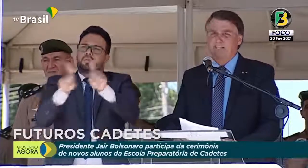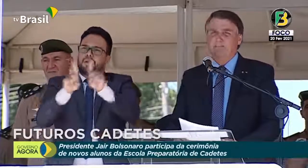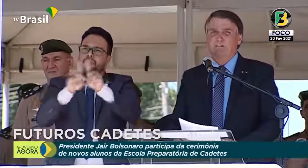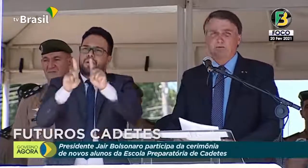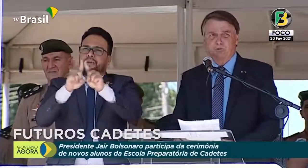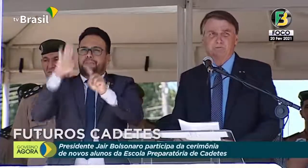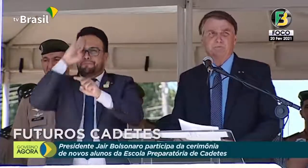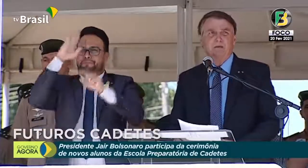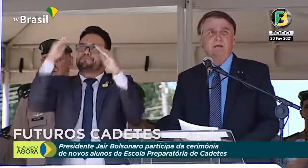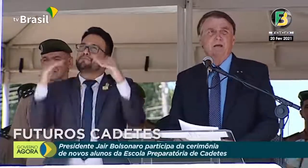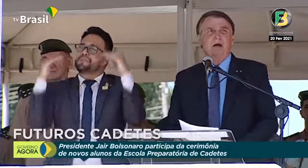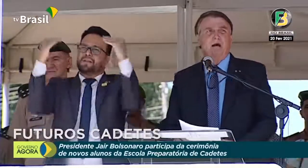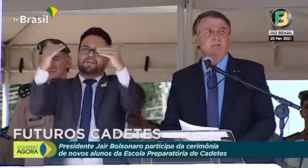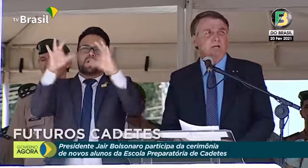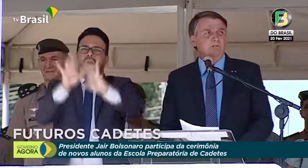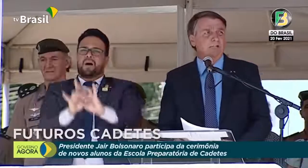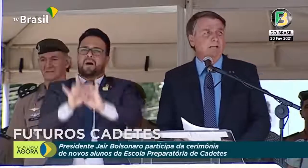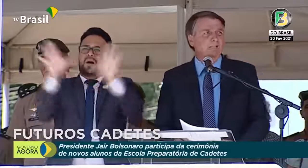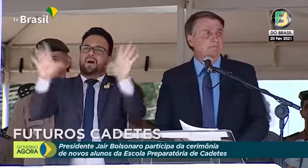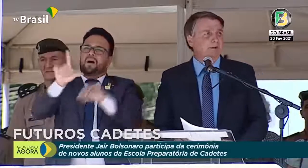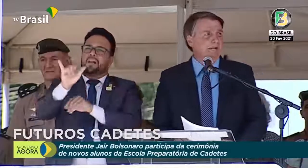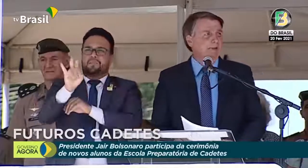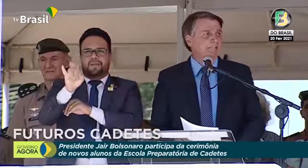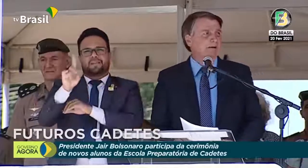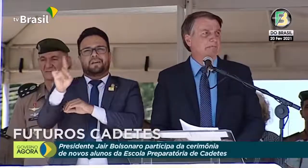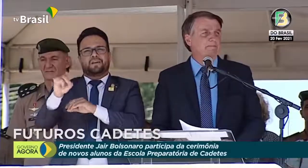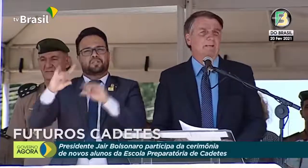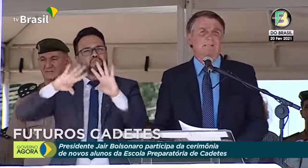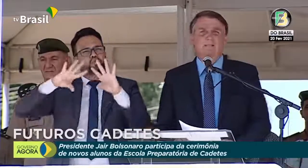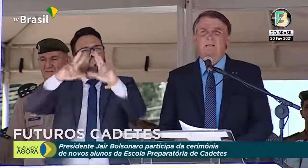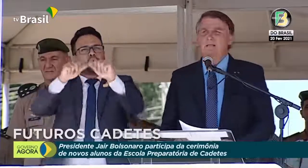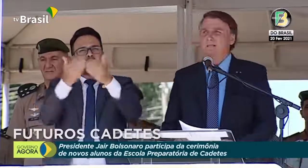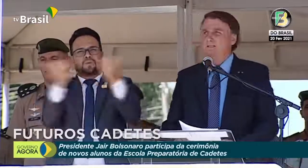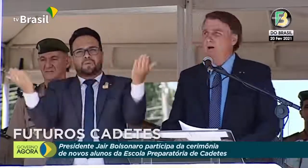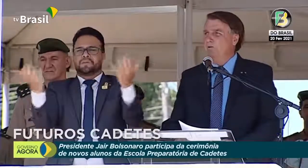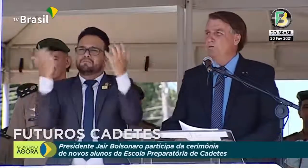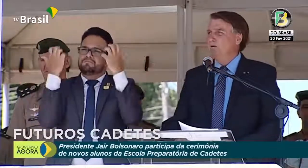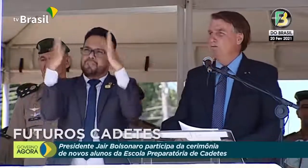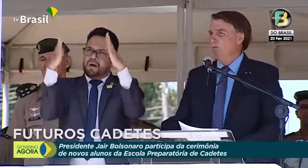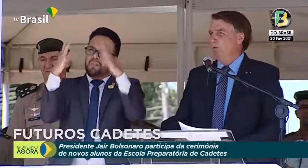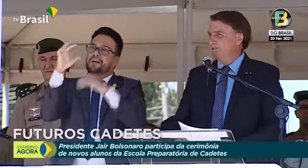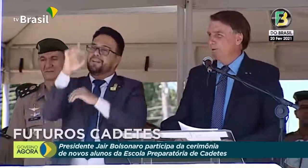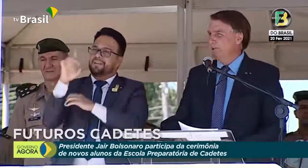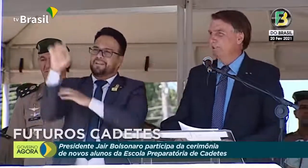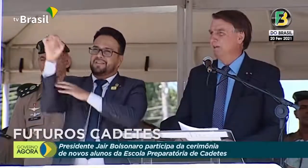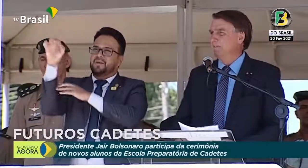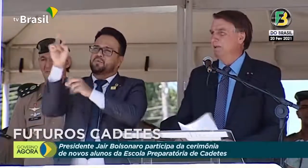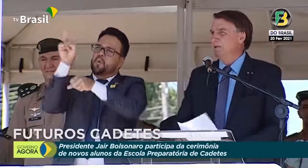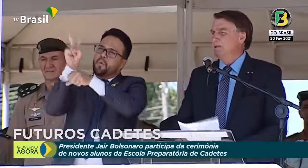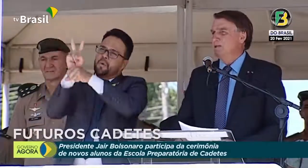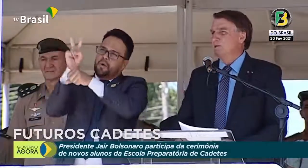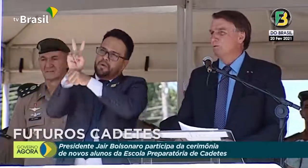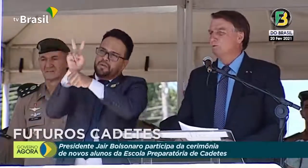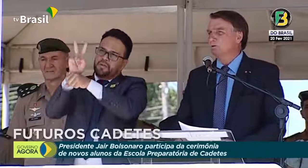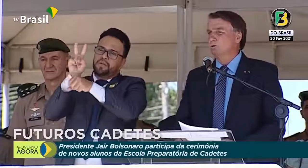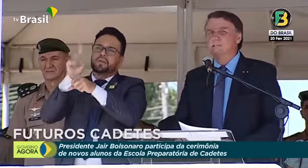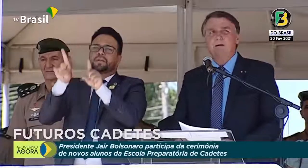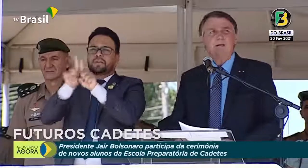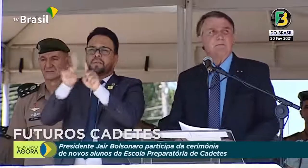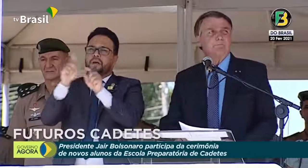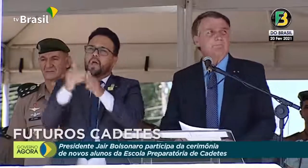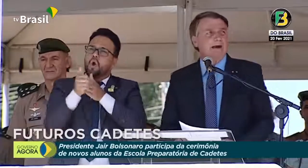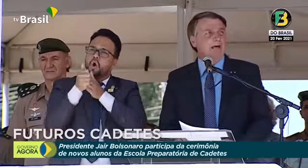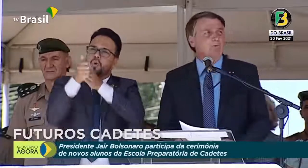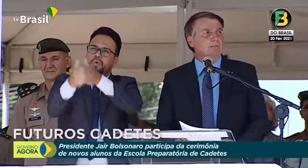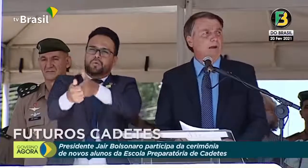esteja acima de tudo. A todos vocês, parabéns mais uma vez. Que Deus os proteja e os